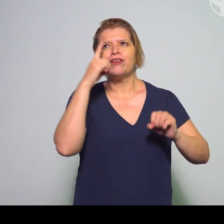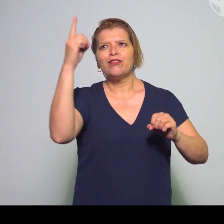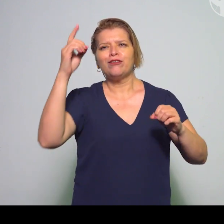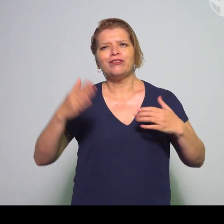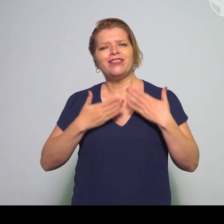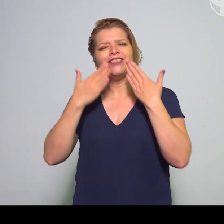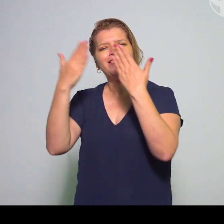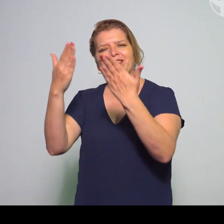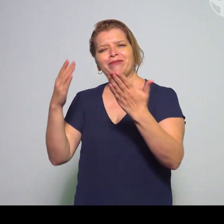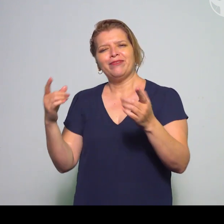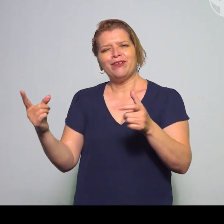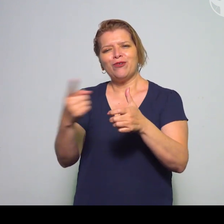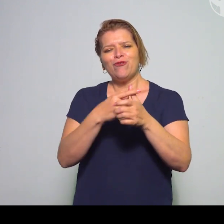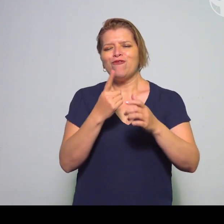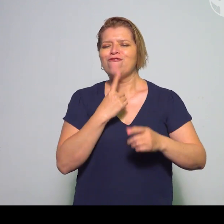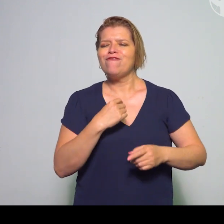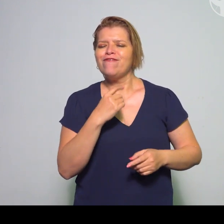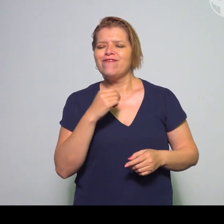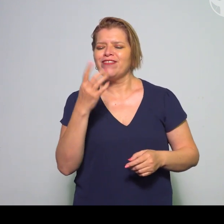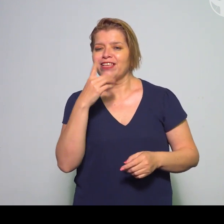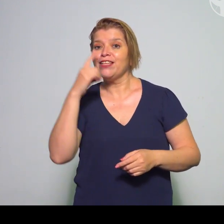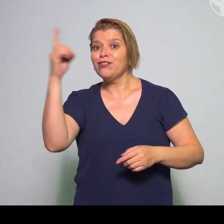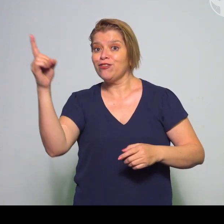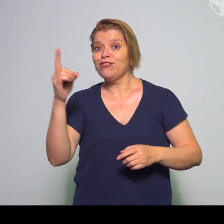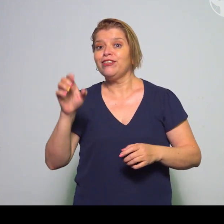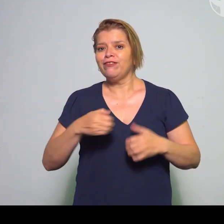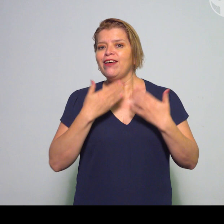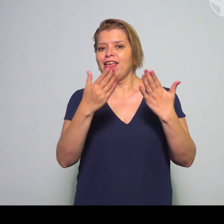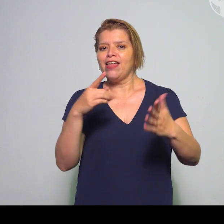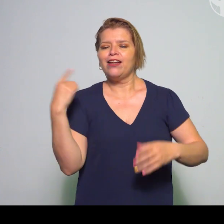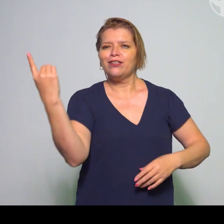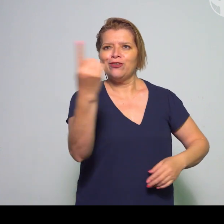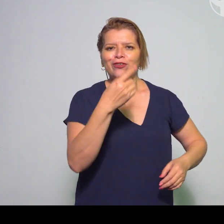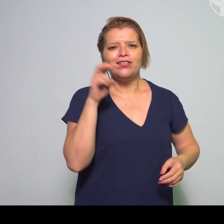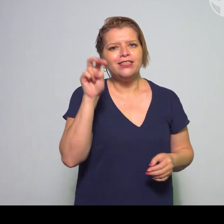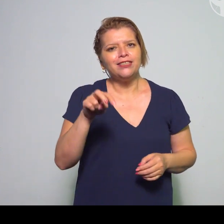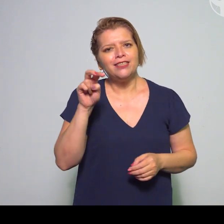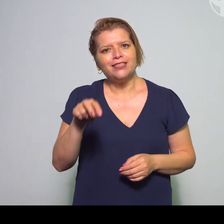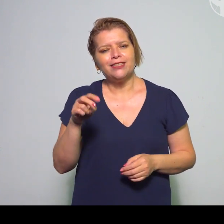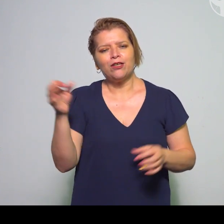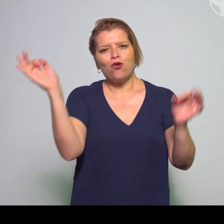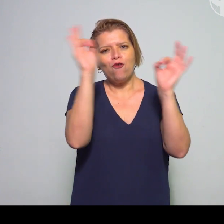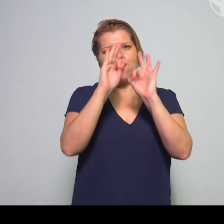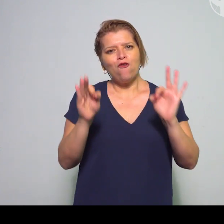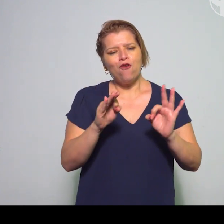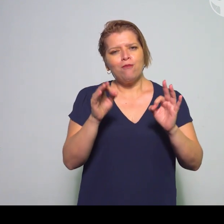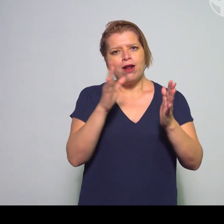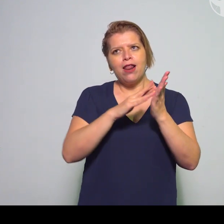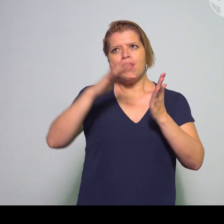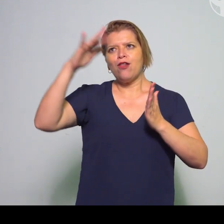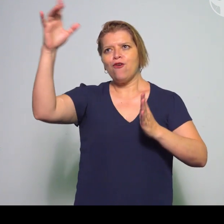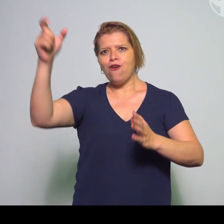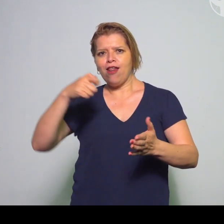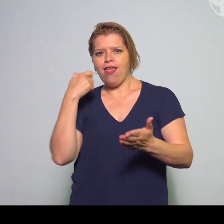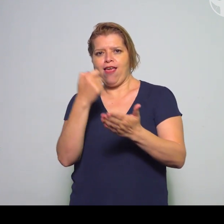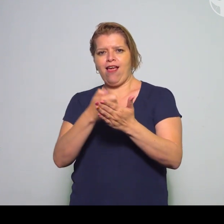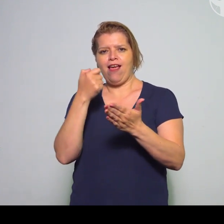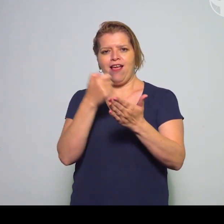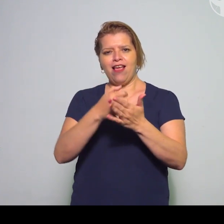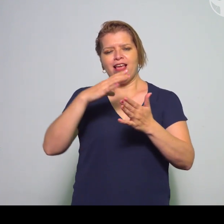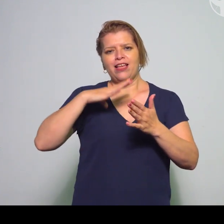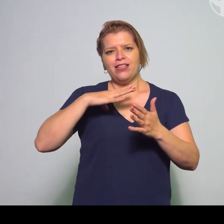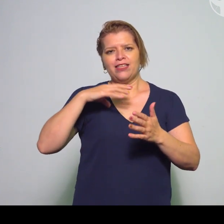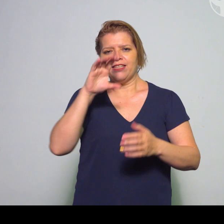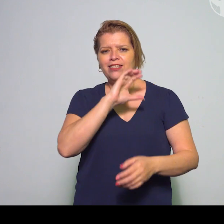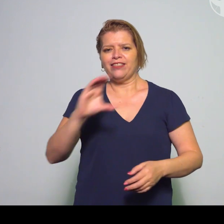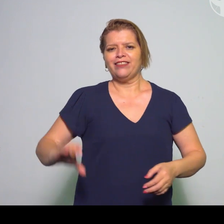un sacrificio que Dios acepta con agrado. Así que mi Dios les proveerá de todo lo que necesiten conforme a